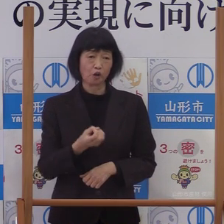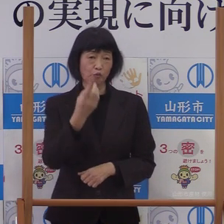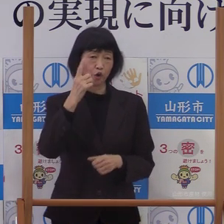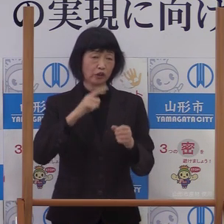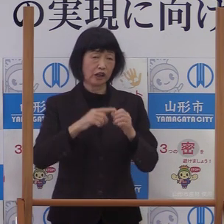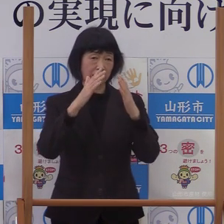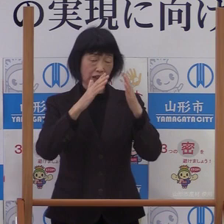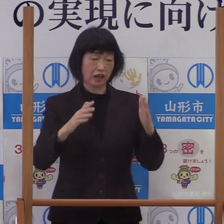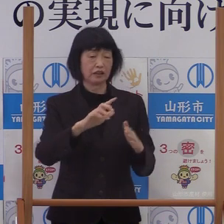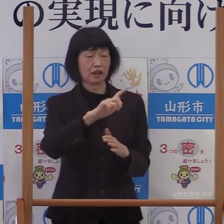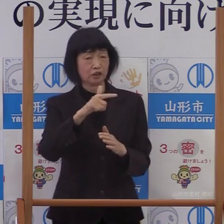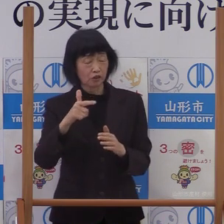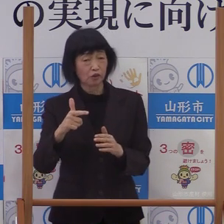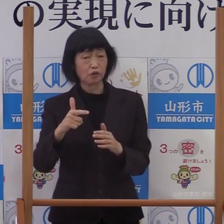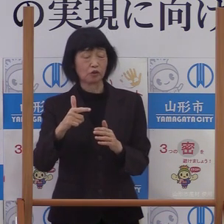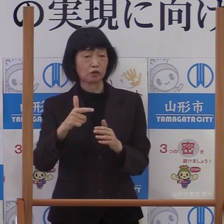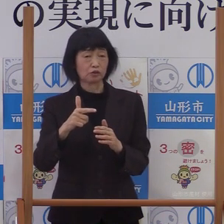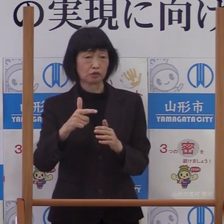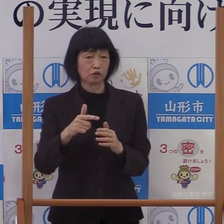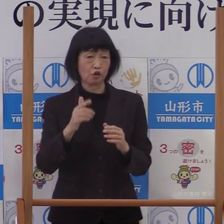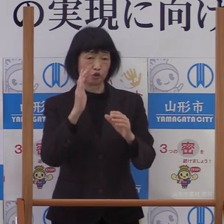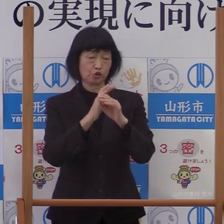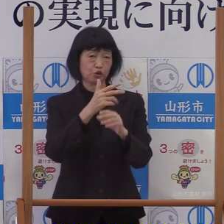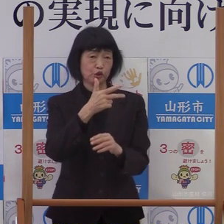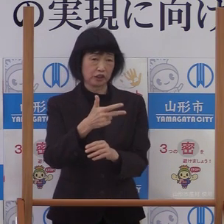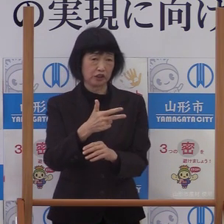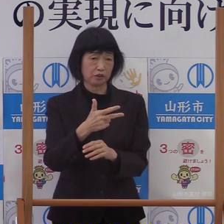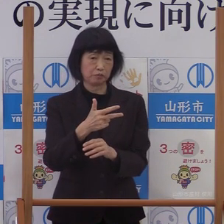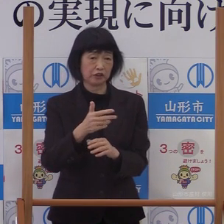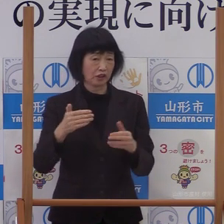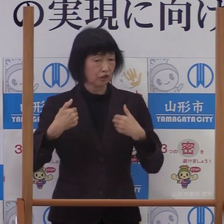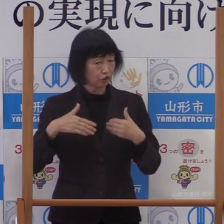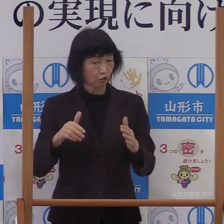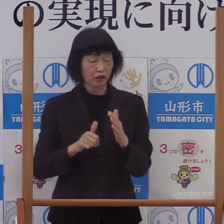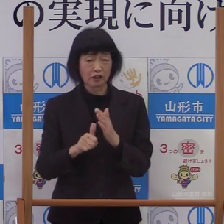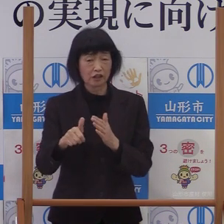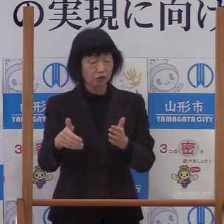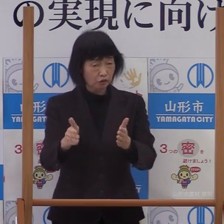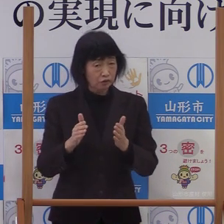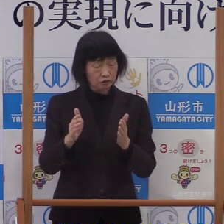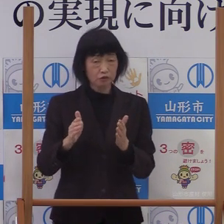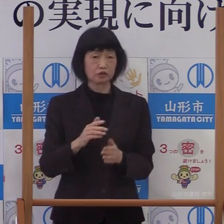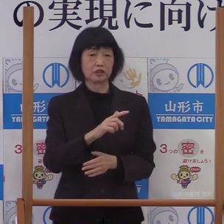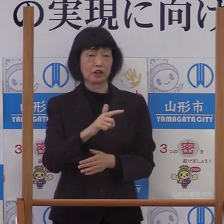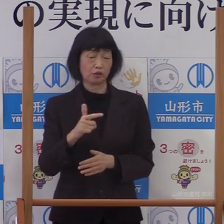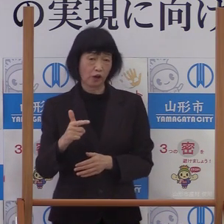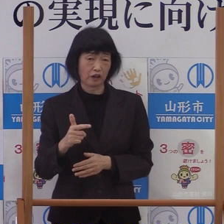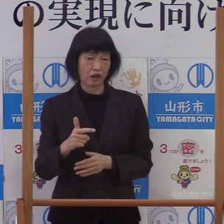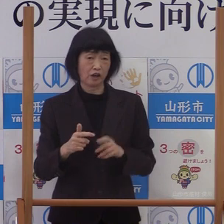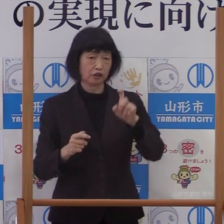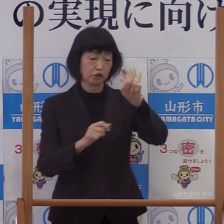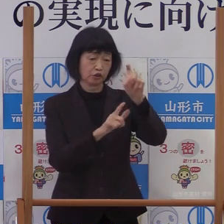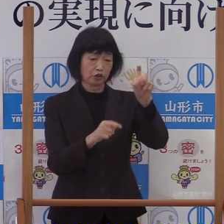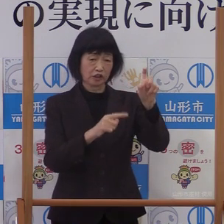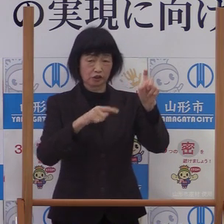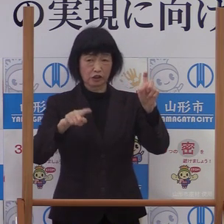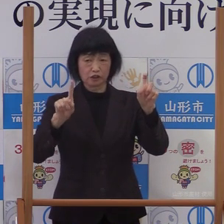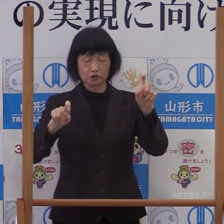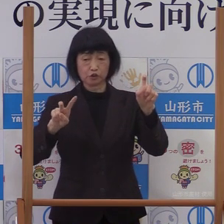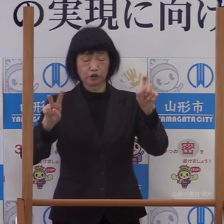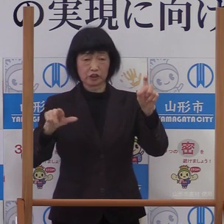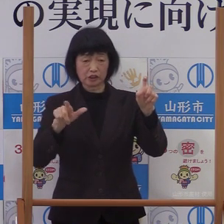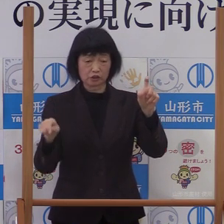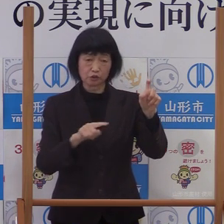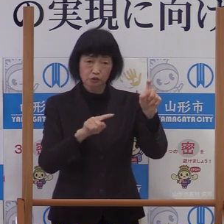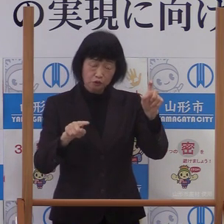など年末年始の会合宴会の中止や不要不急の外出自粛等の影響から、10月から12月までのいず